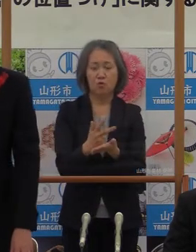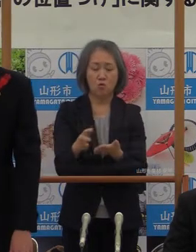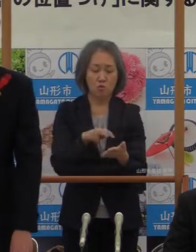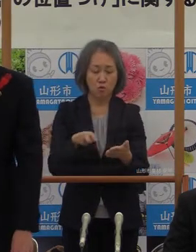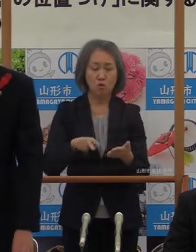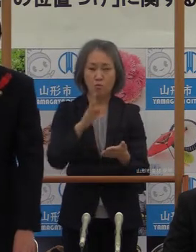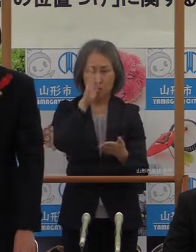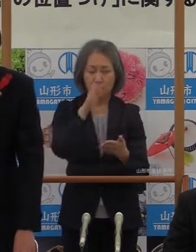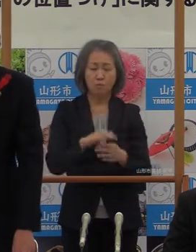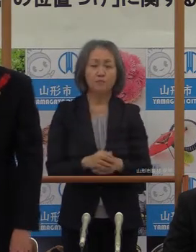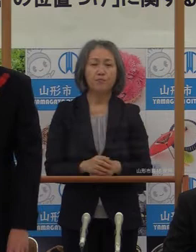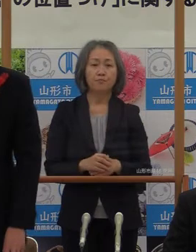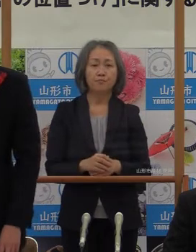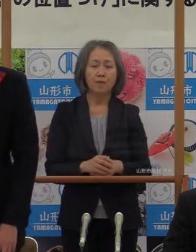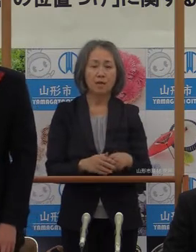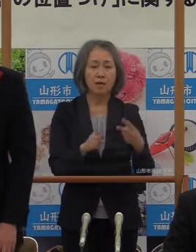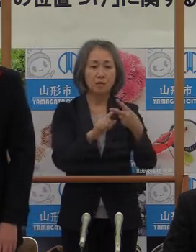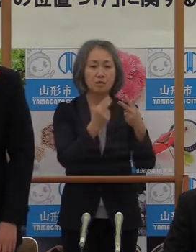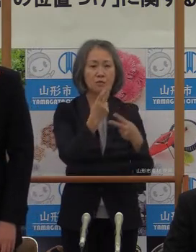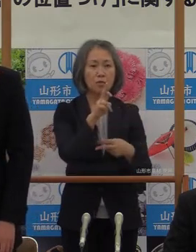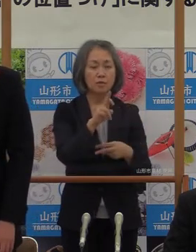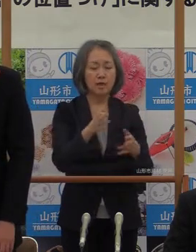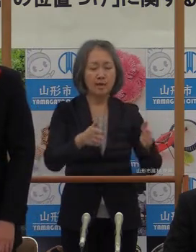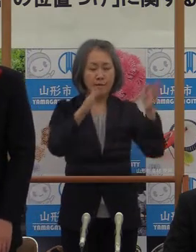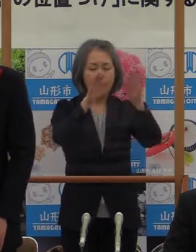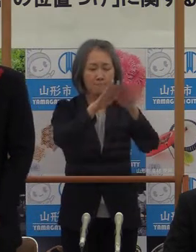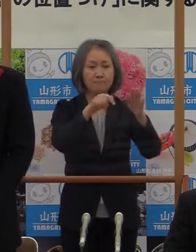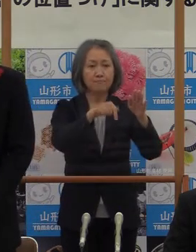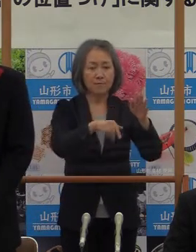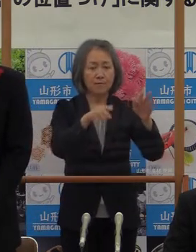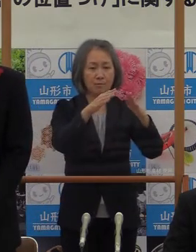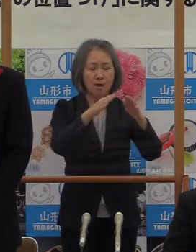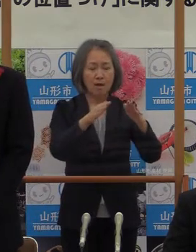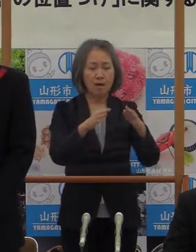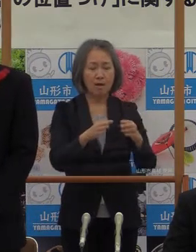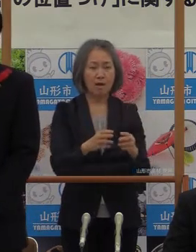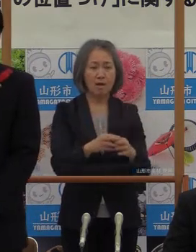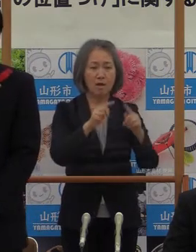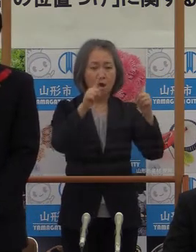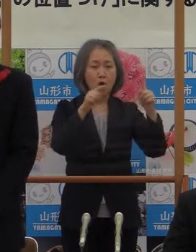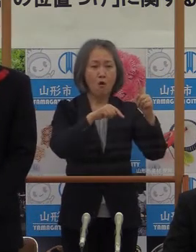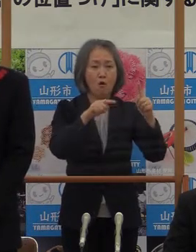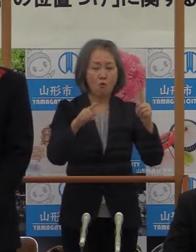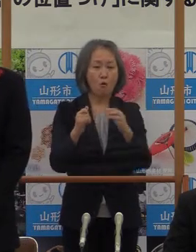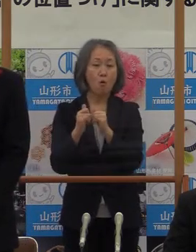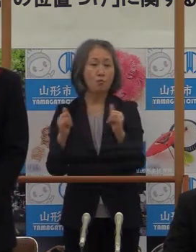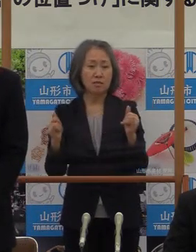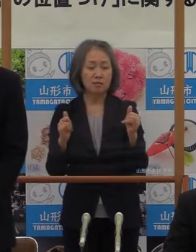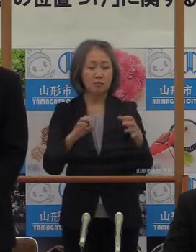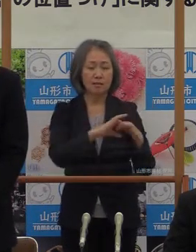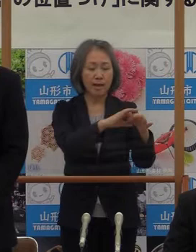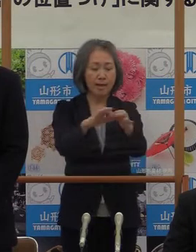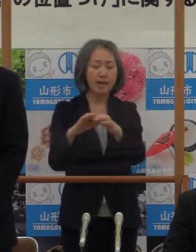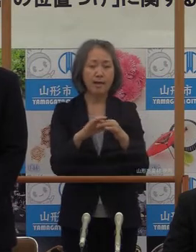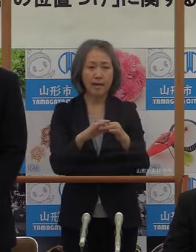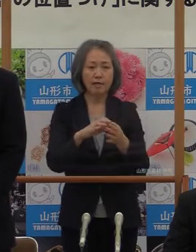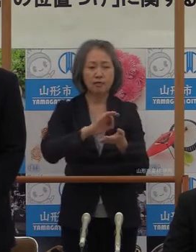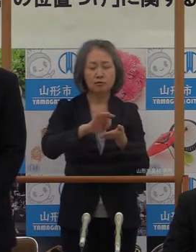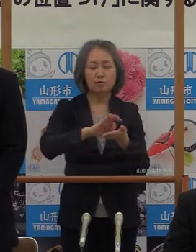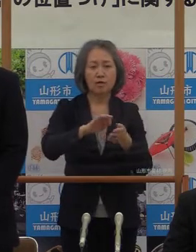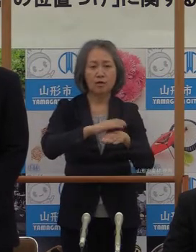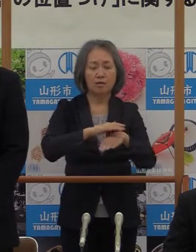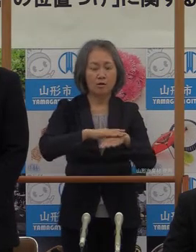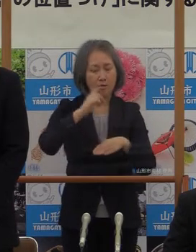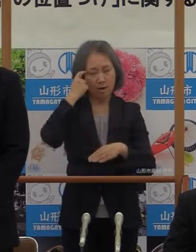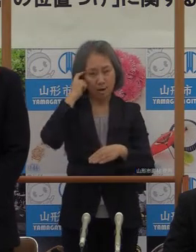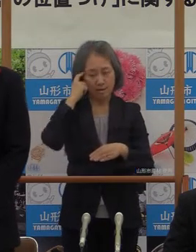千歳間の一部建物につきましては公民連携による利活用策を検討するため民間事